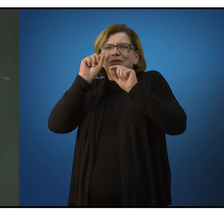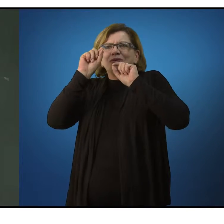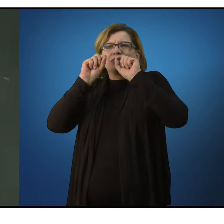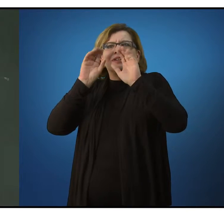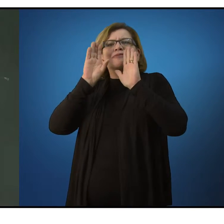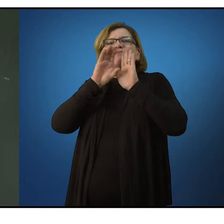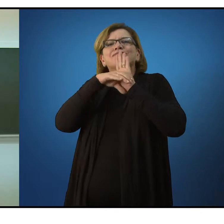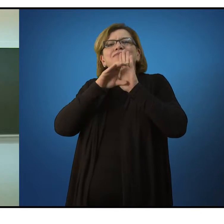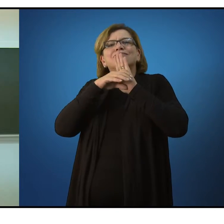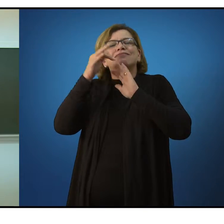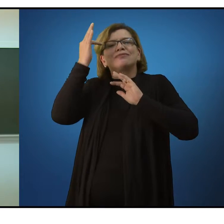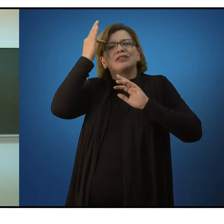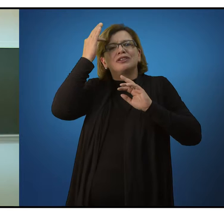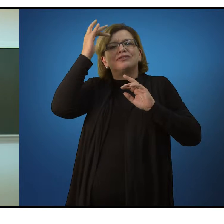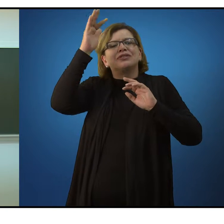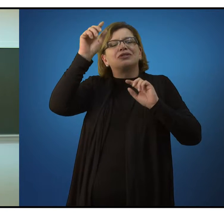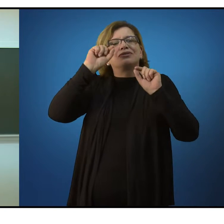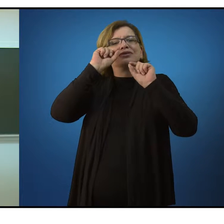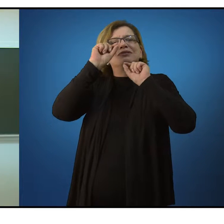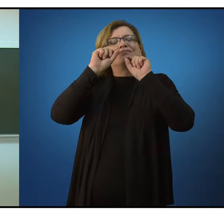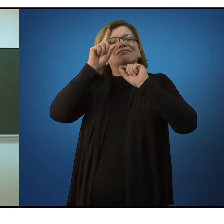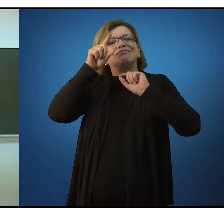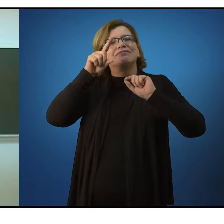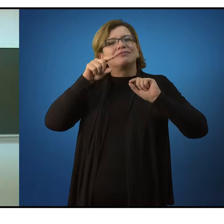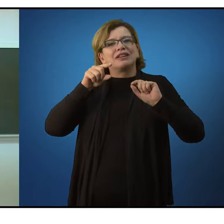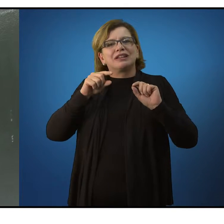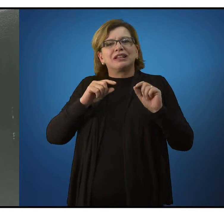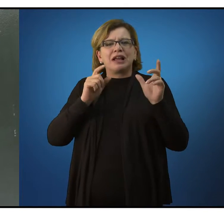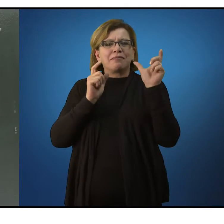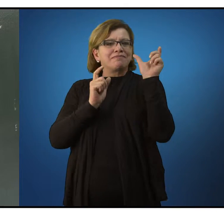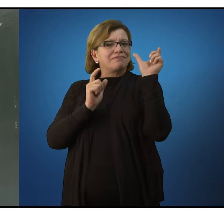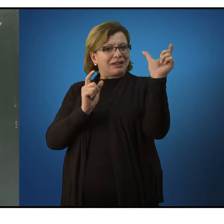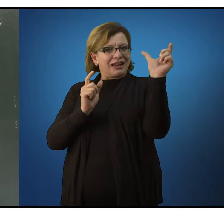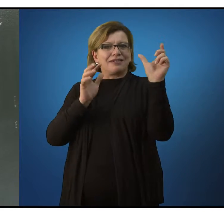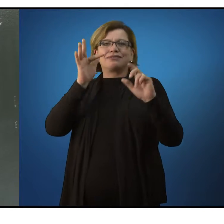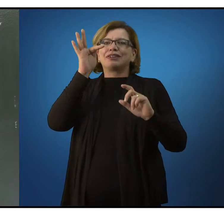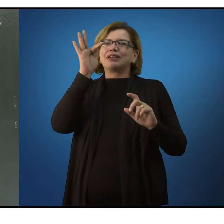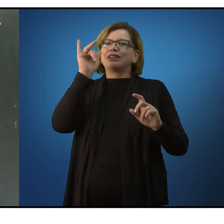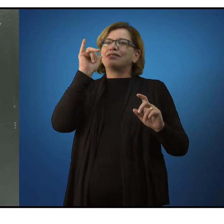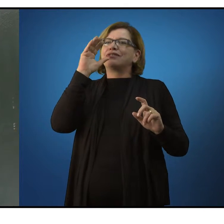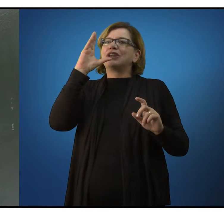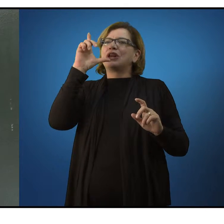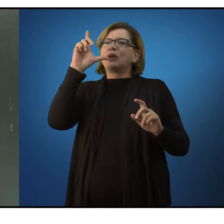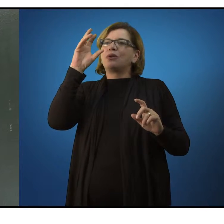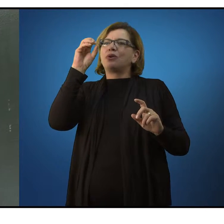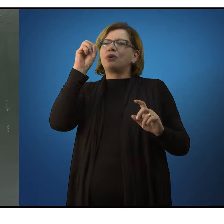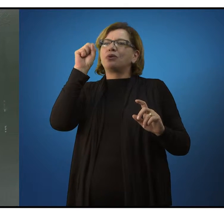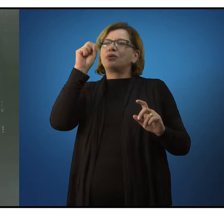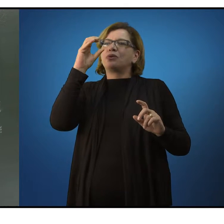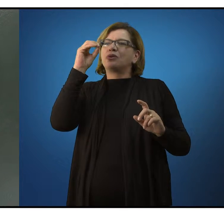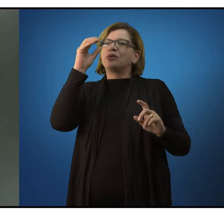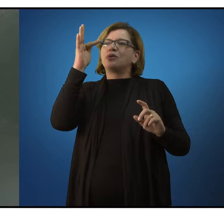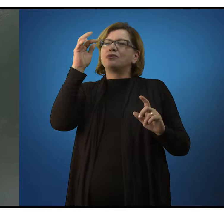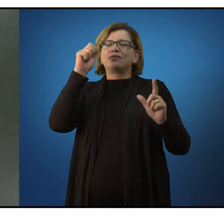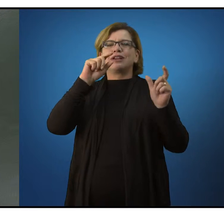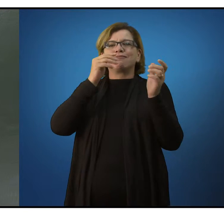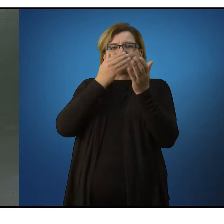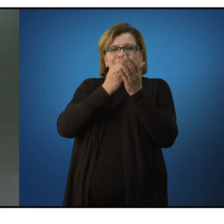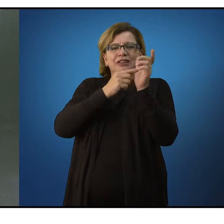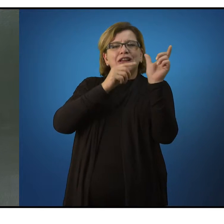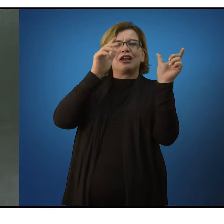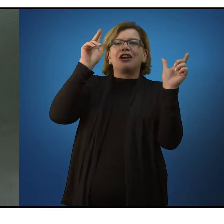conceito de filosofia. Então, filosofia provém de filo, né, que é igual a